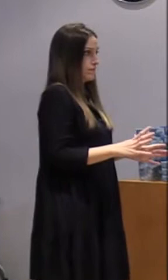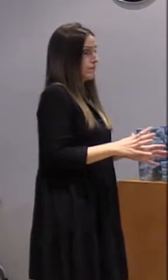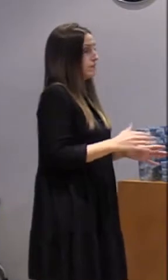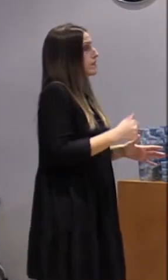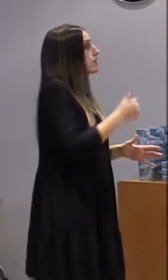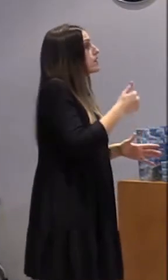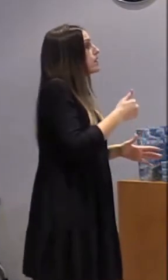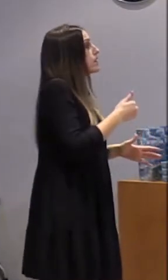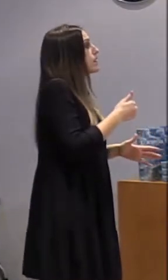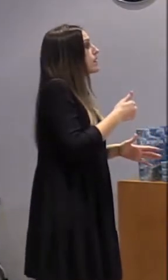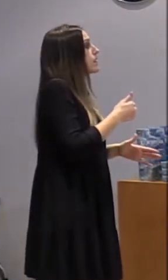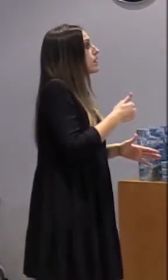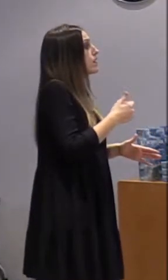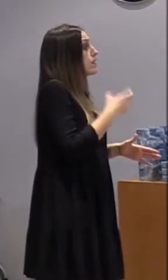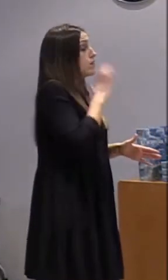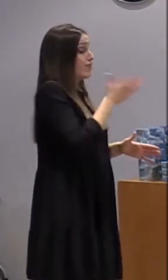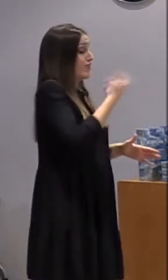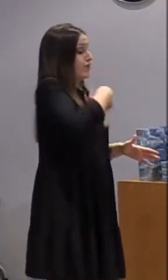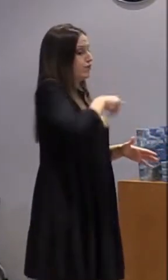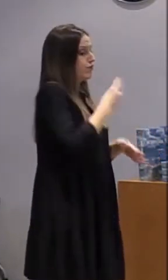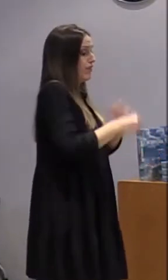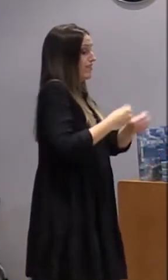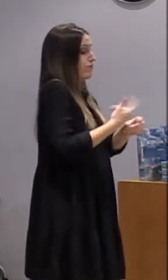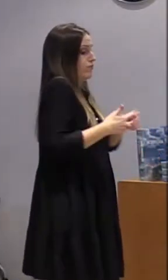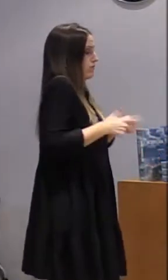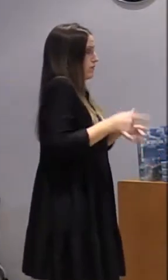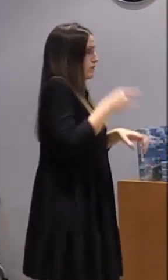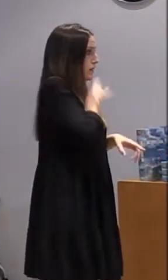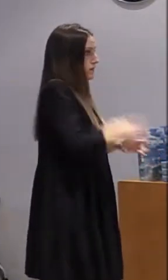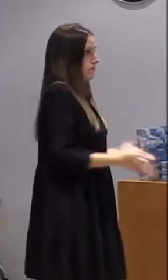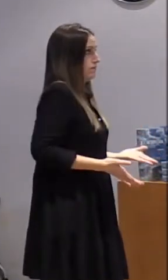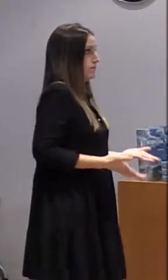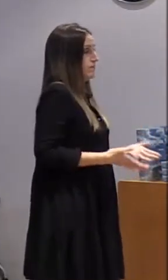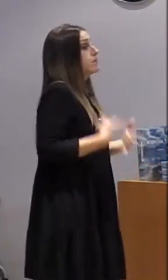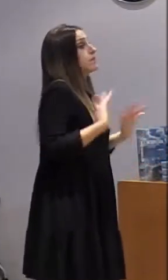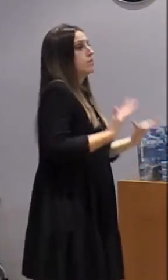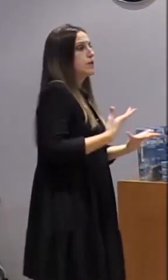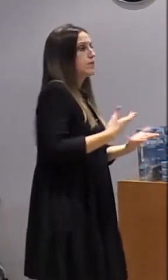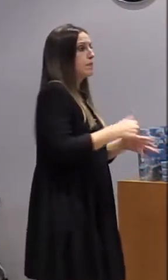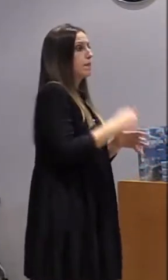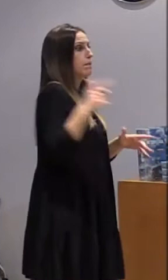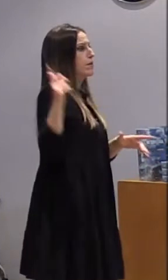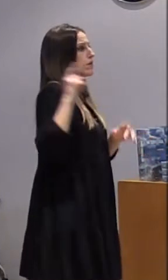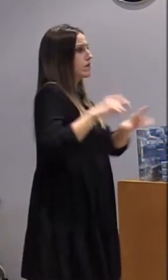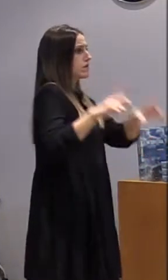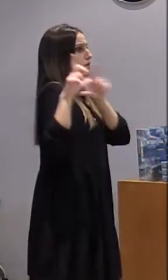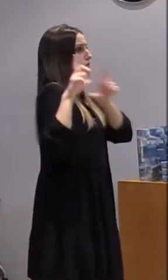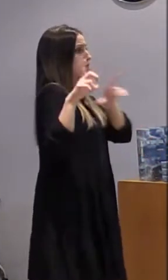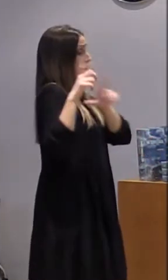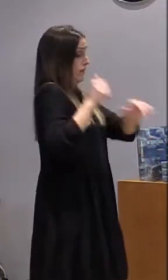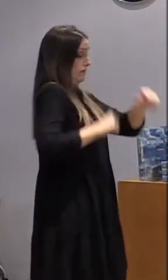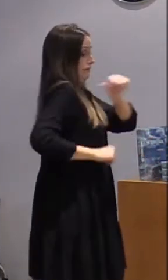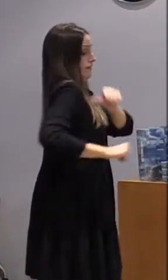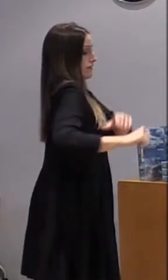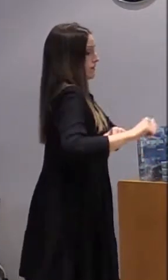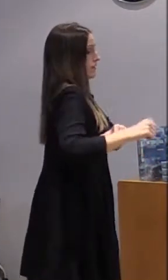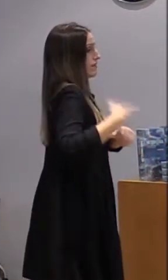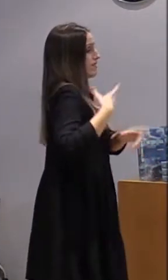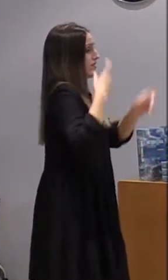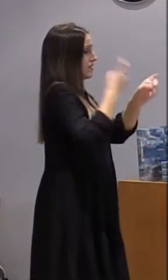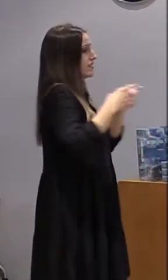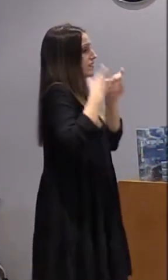por la manera en la que nosotros hemos ido haciendo las cosas, ¿no? Bueno, pues partiendo del cuadro de Friedrich, vamos un poco a